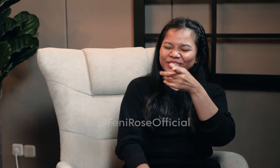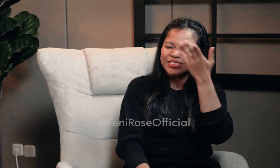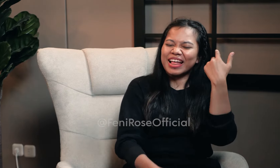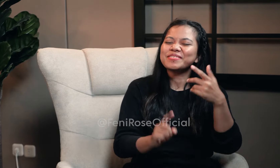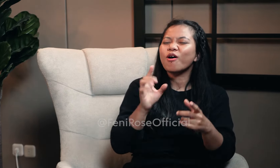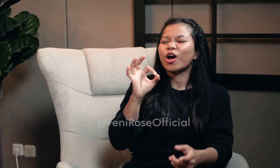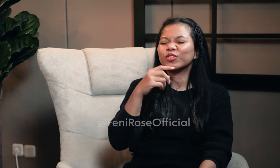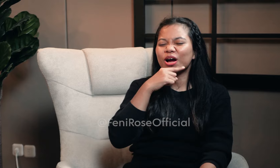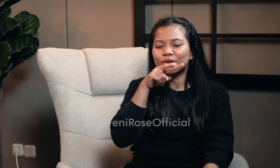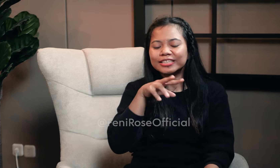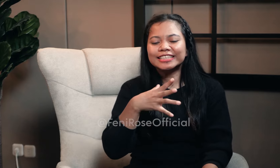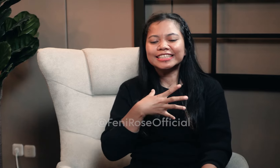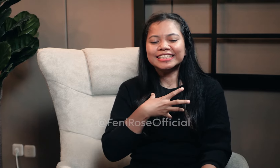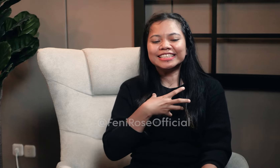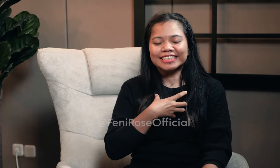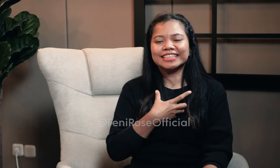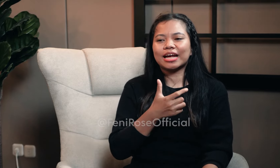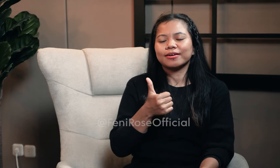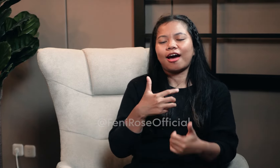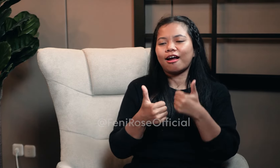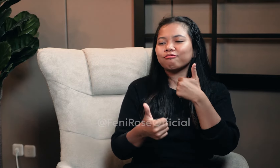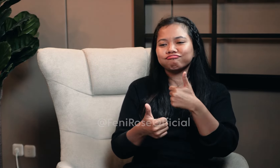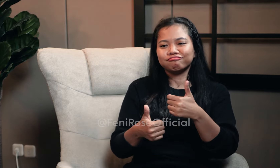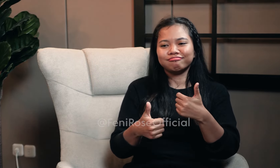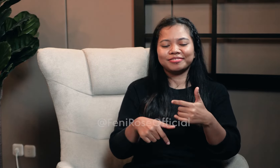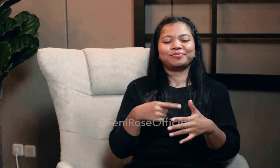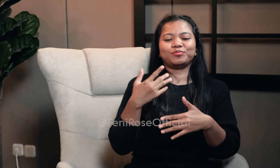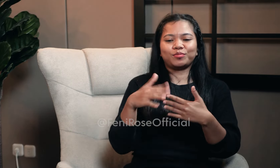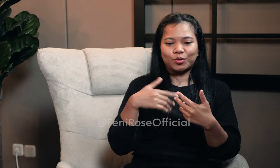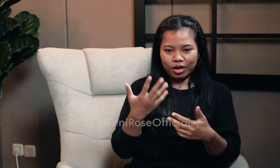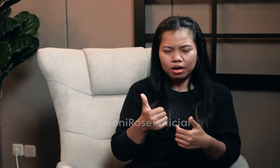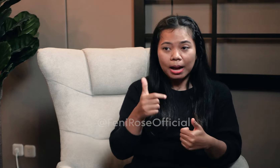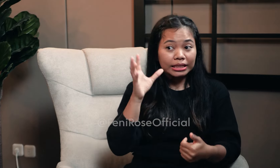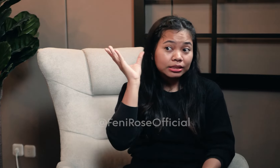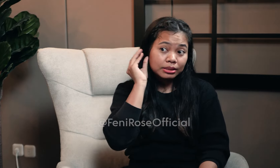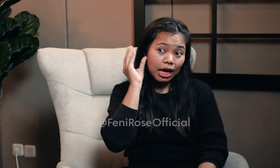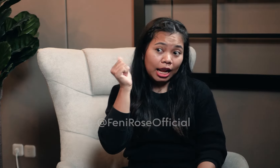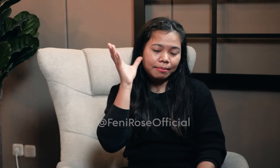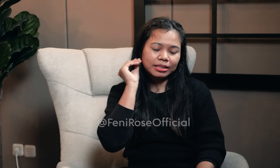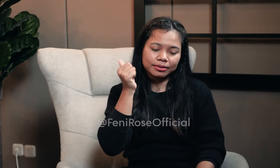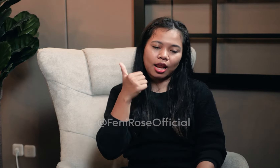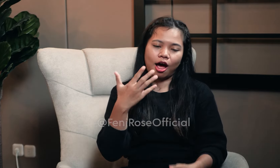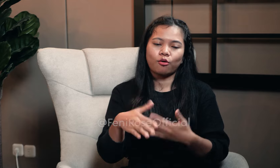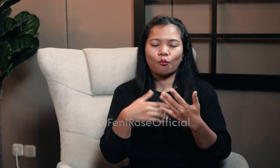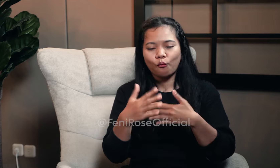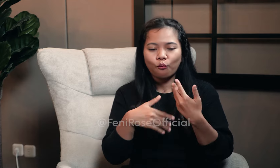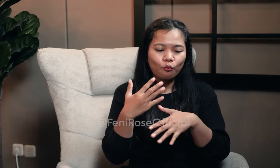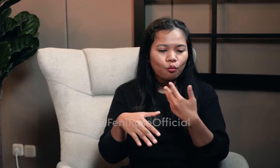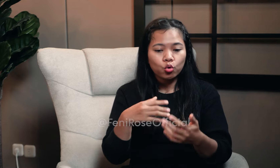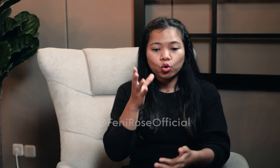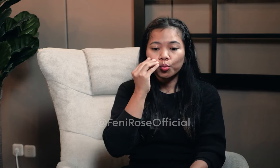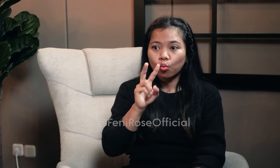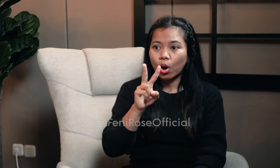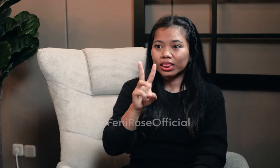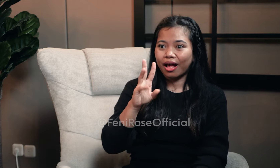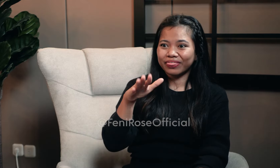kayak gitu tidak bisa dengar seperti itu Dan saya merasa kayak mm selanjutnya Sebetulnya saya masih bisa dengar he